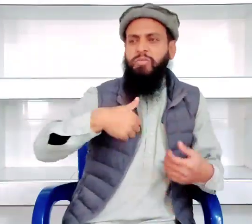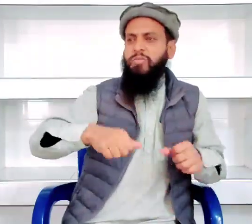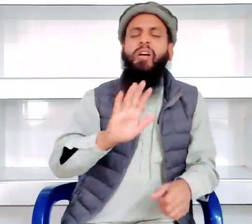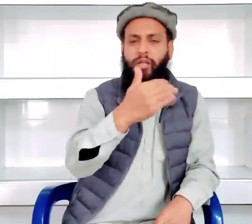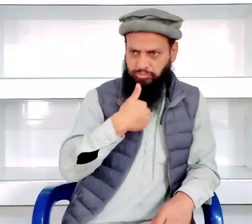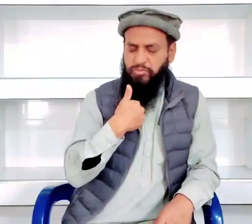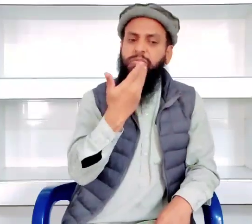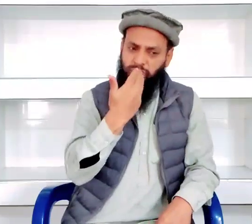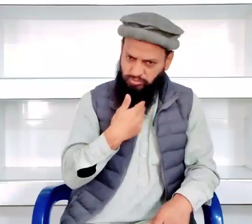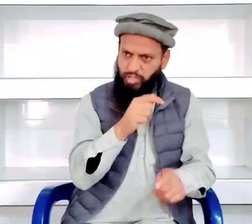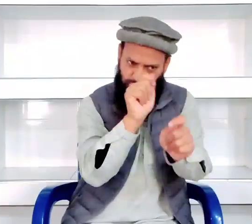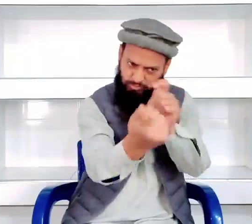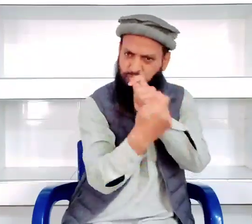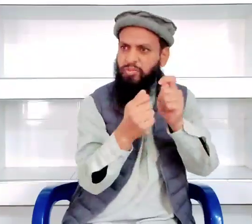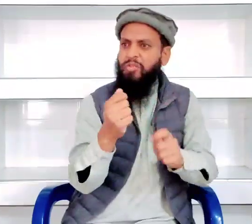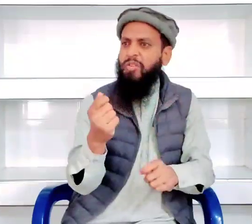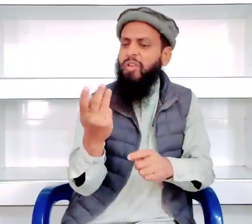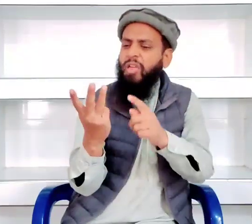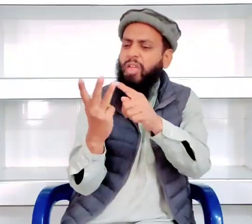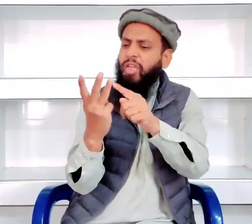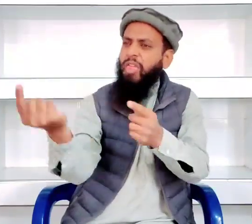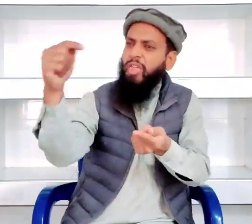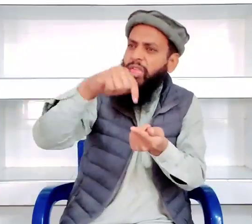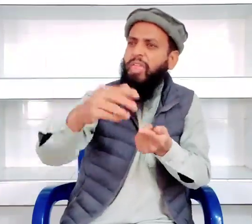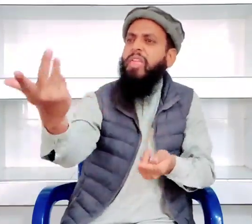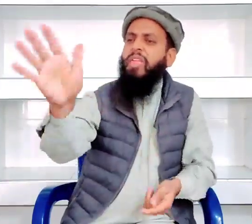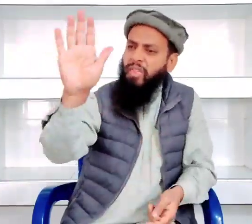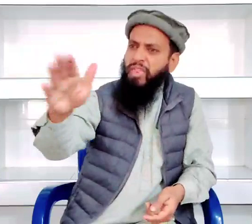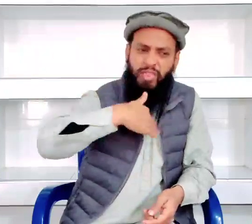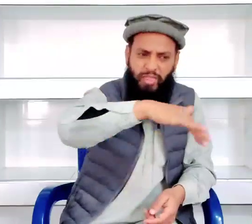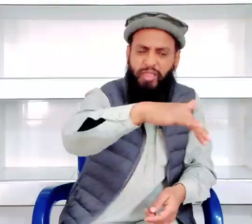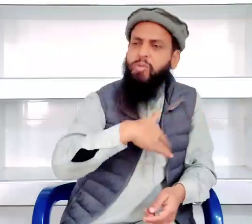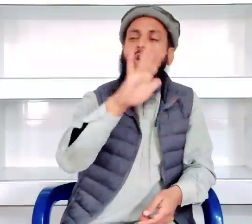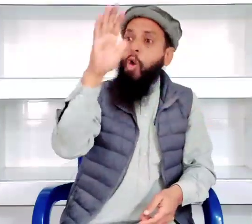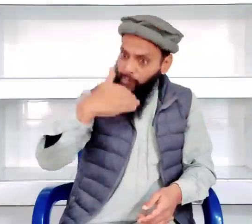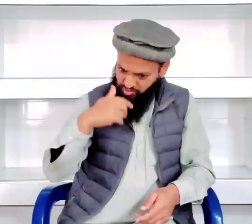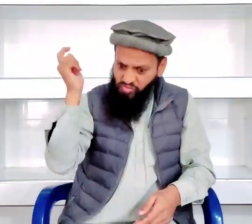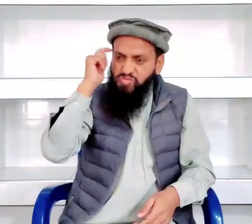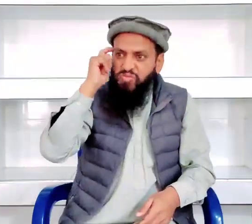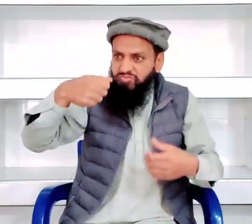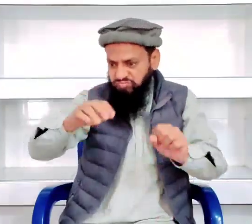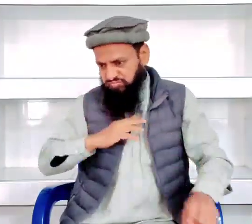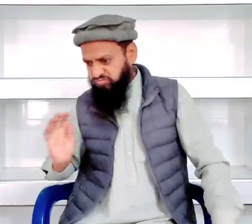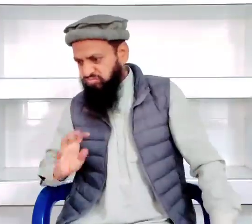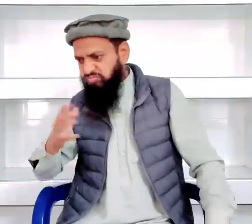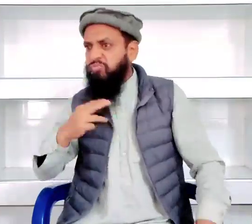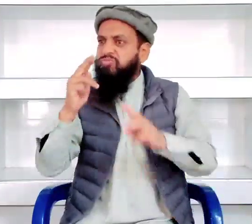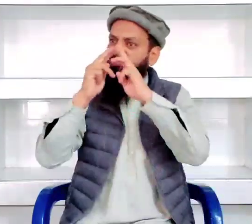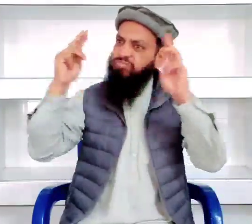درست نہیں نبی صلی اللہ علیہ وسلم نے فرمایا کسی کی بیع پہ کوئی مسلمان بیع نہ کرے کسی کے نکاح کے اوپر